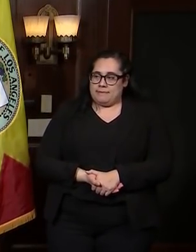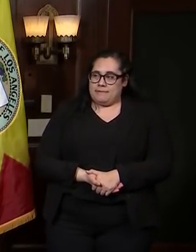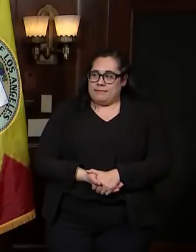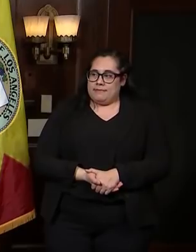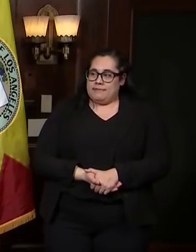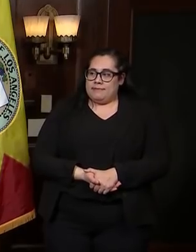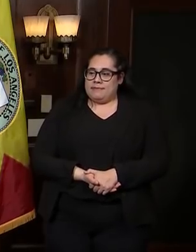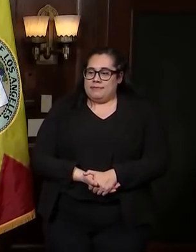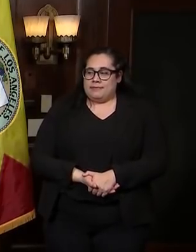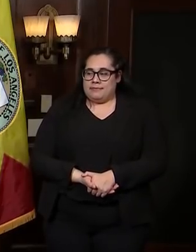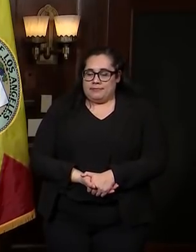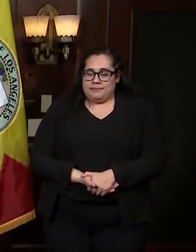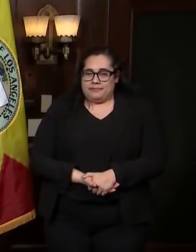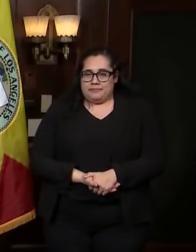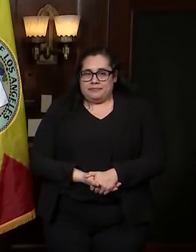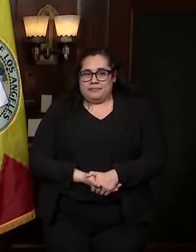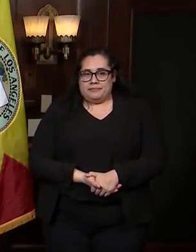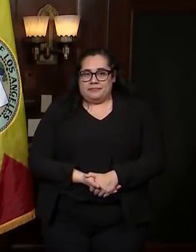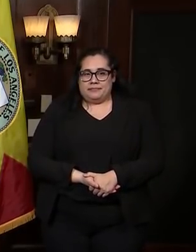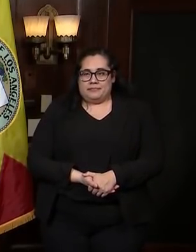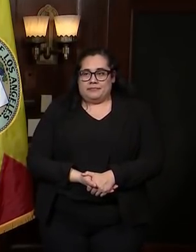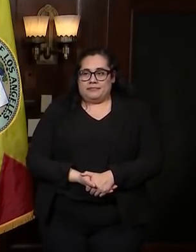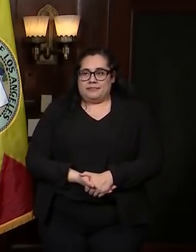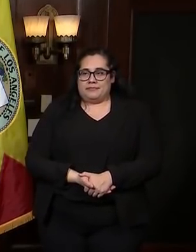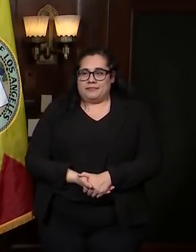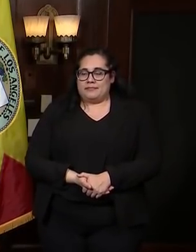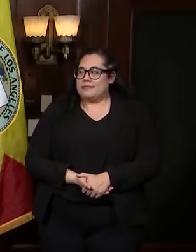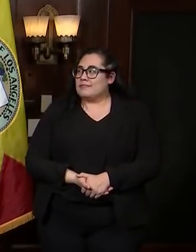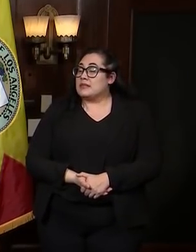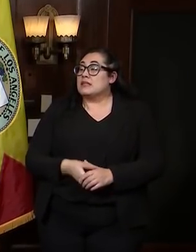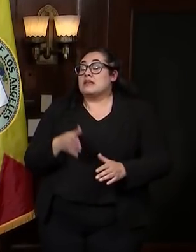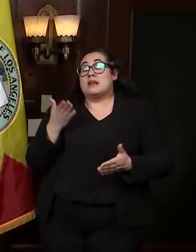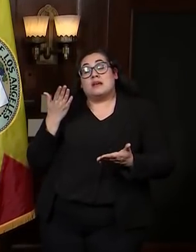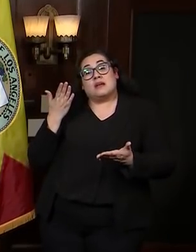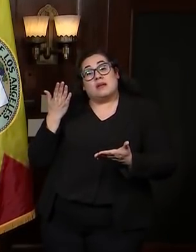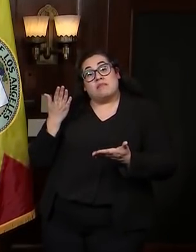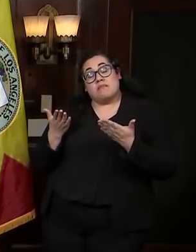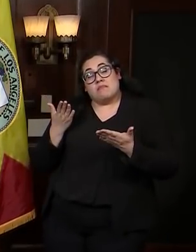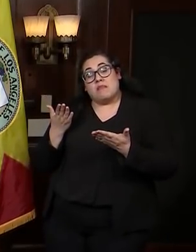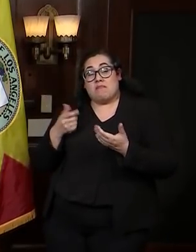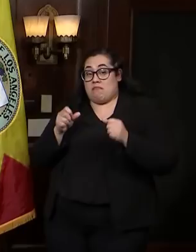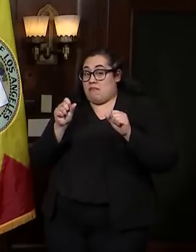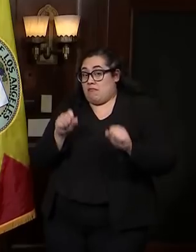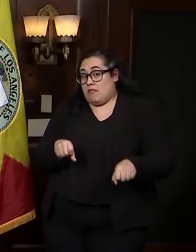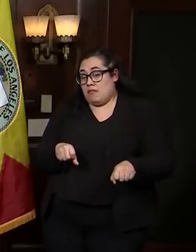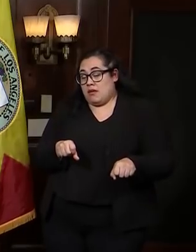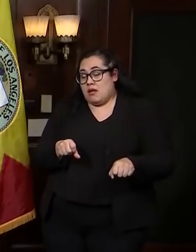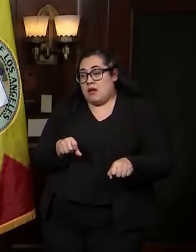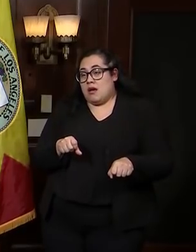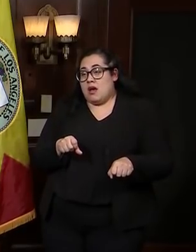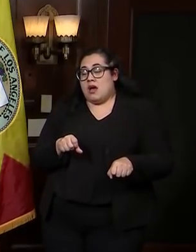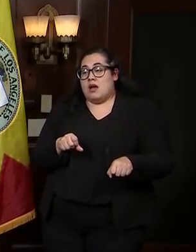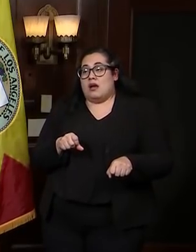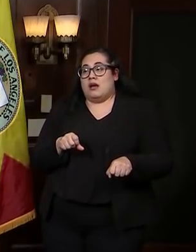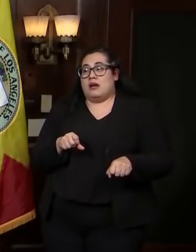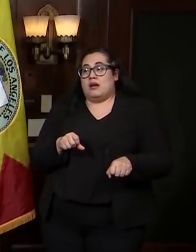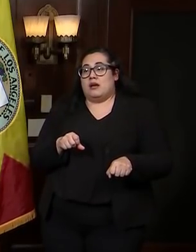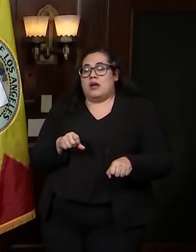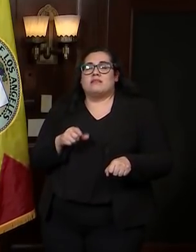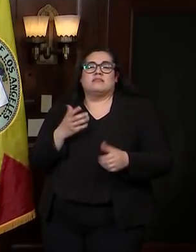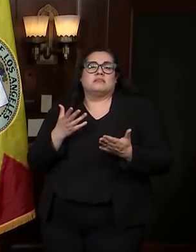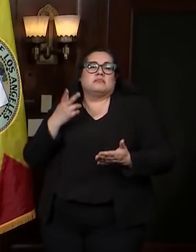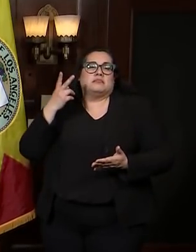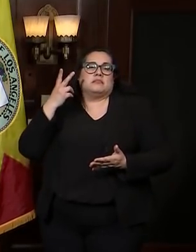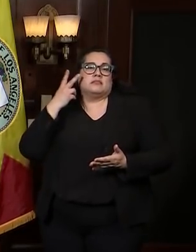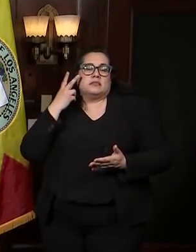de tela para cubrirse. Sí, tal vez es una posibilidad y quiere